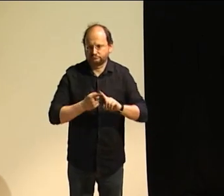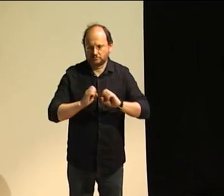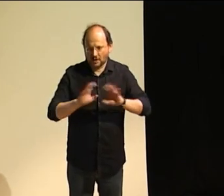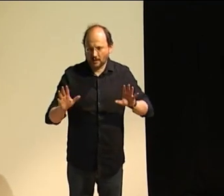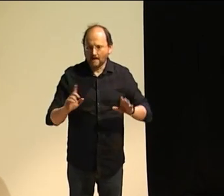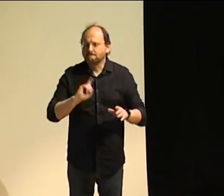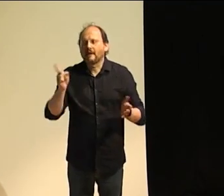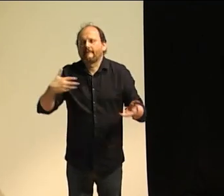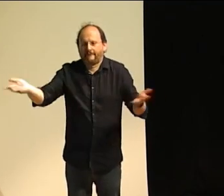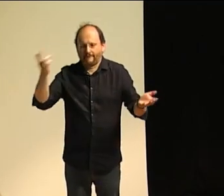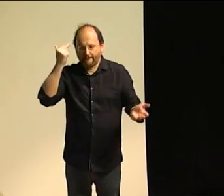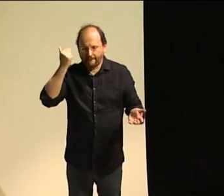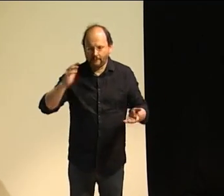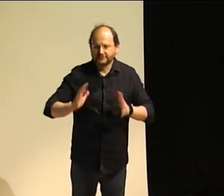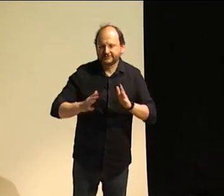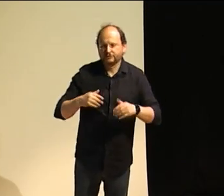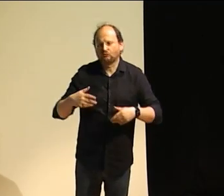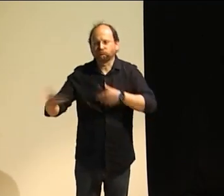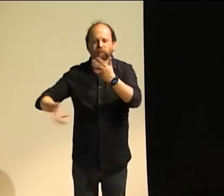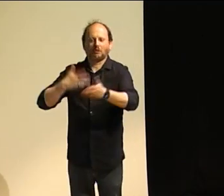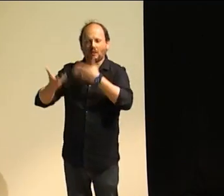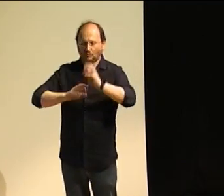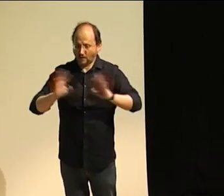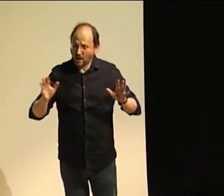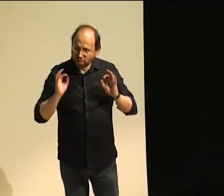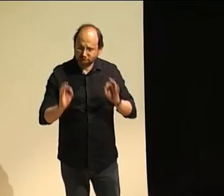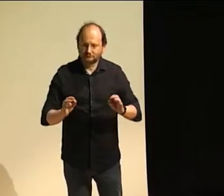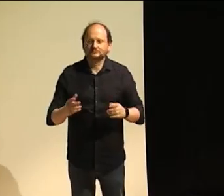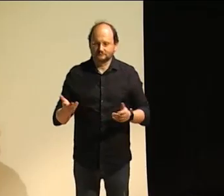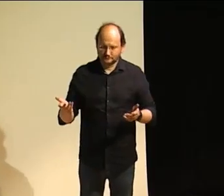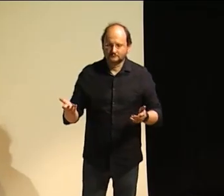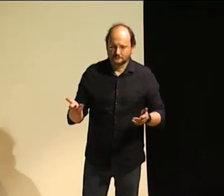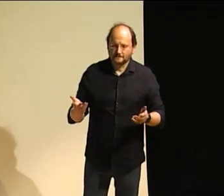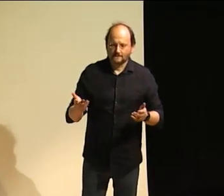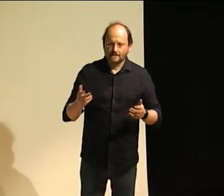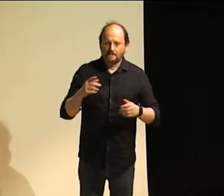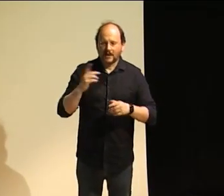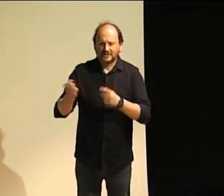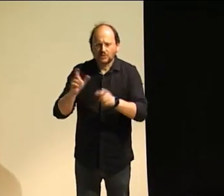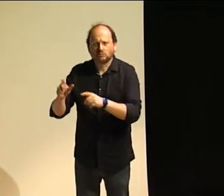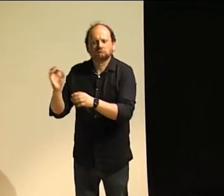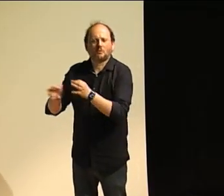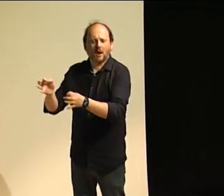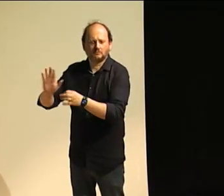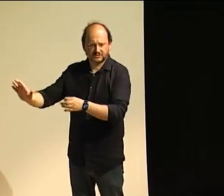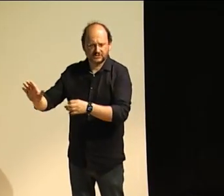C'était très clair ce que vous avez présenté. Ça m'interroge beaucoup sur effectivement l'évolution de la langue des signes. C'est